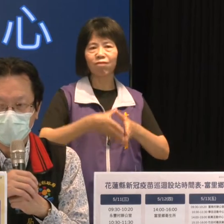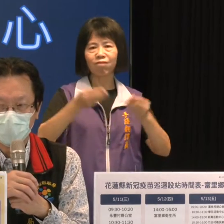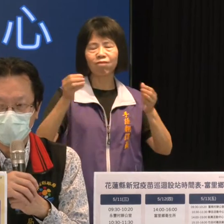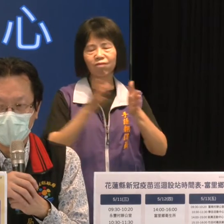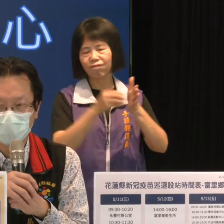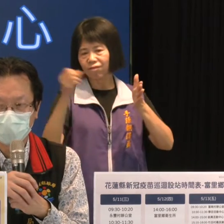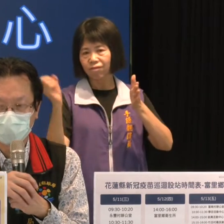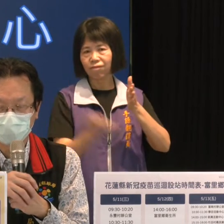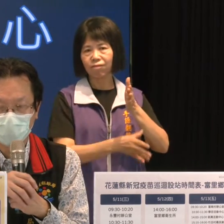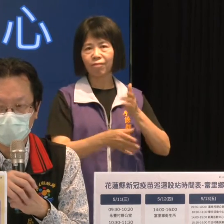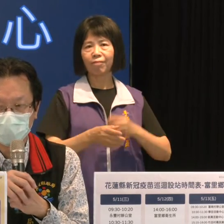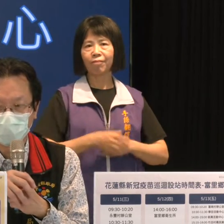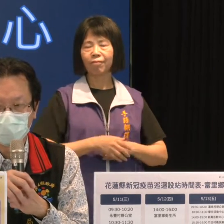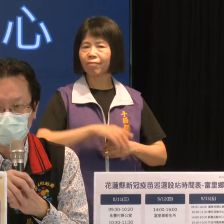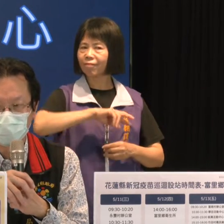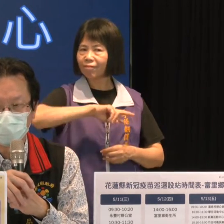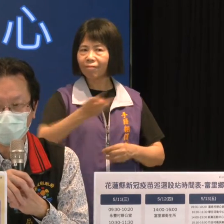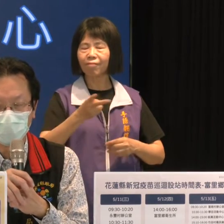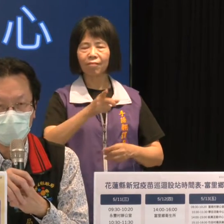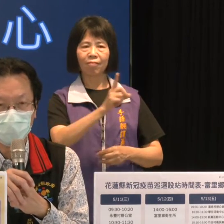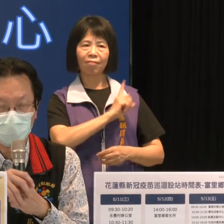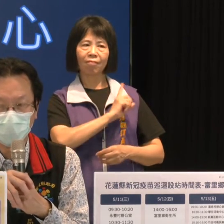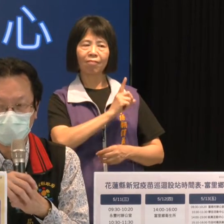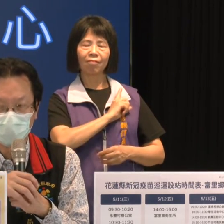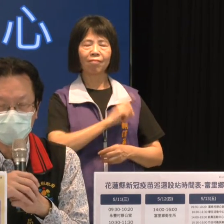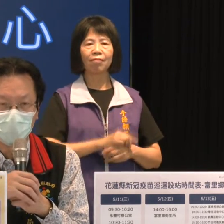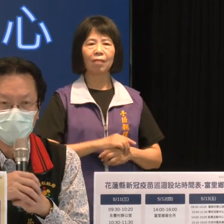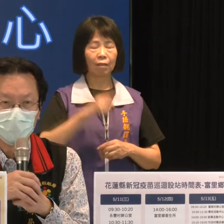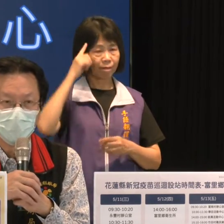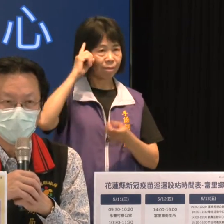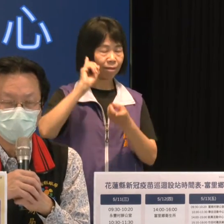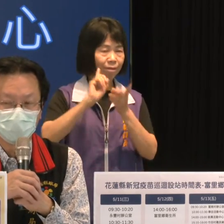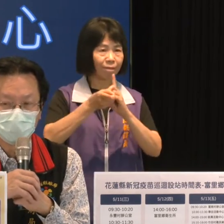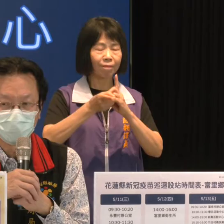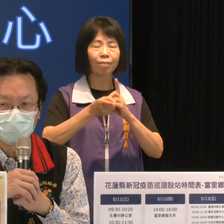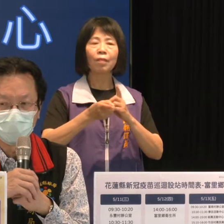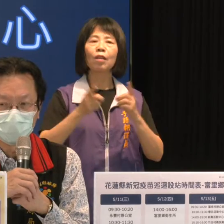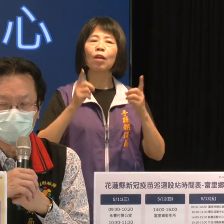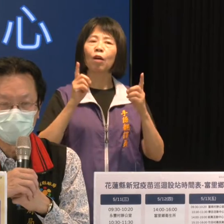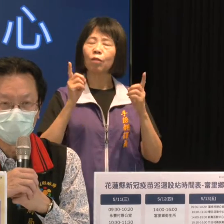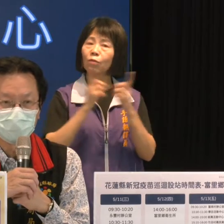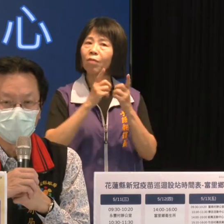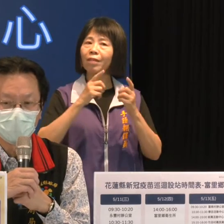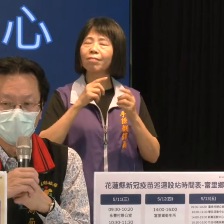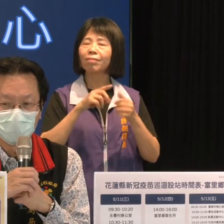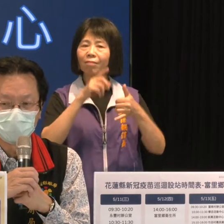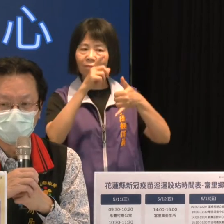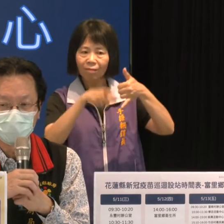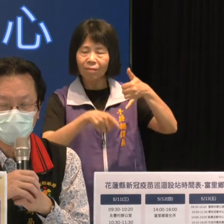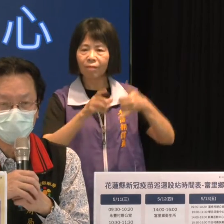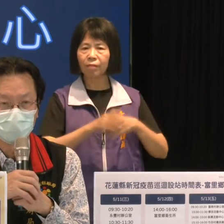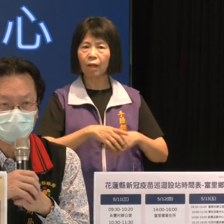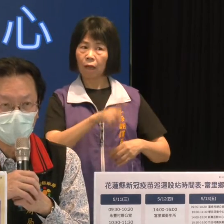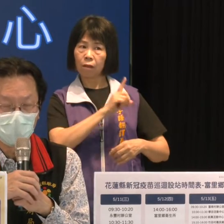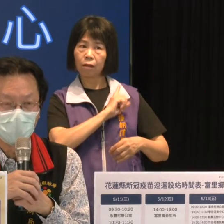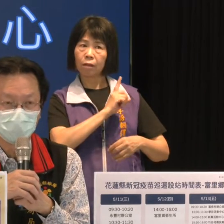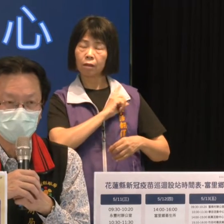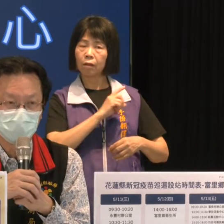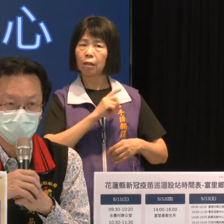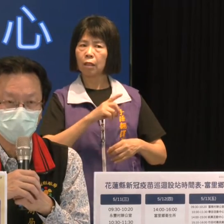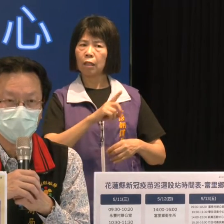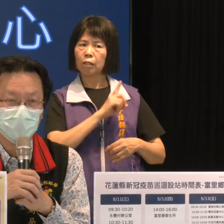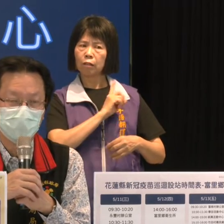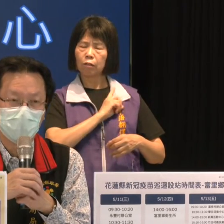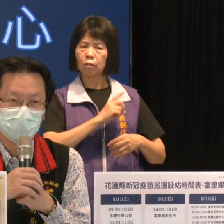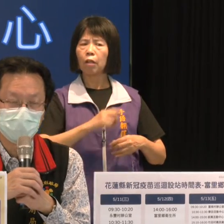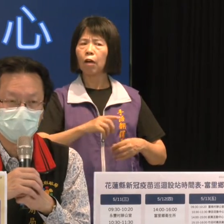象把它转换成为自主应变对象。所谓自主应变对象就是说你要自己管好